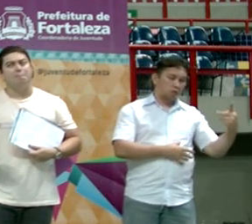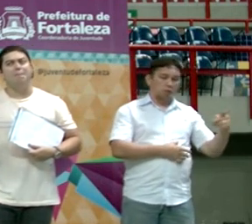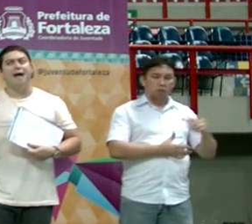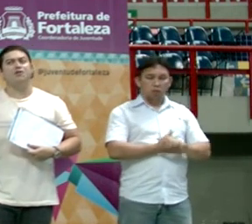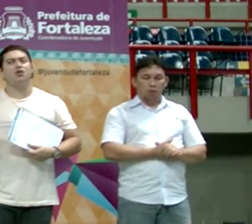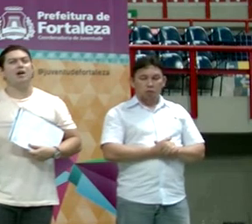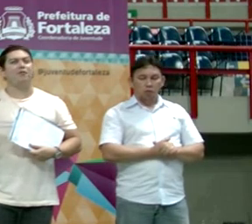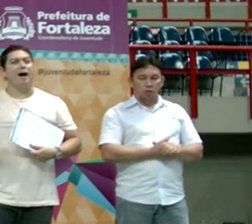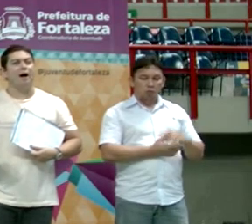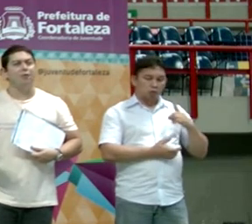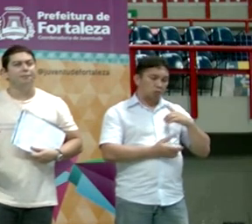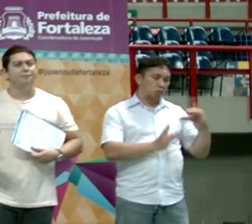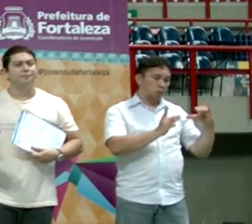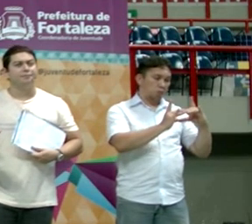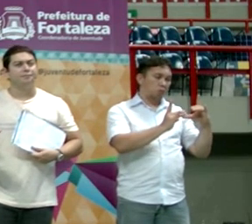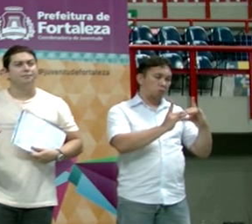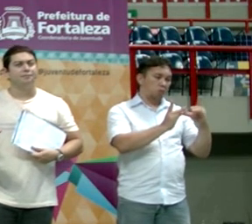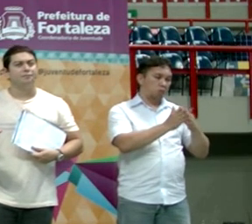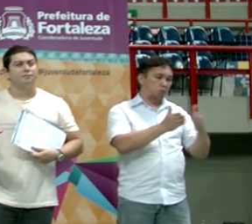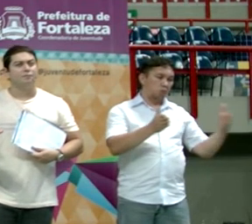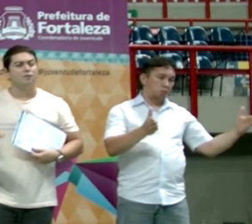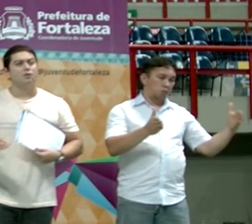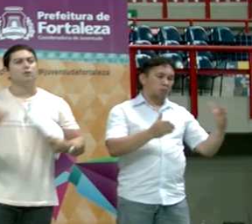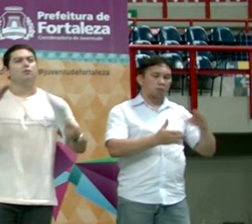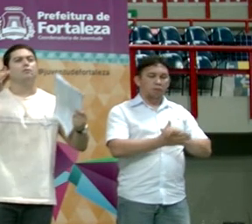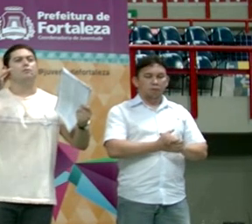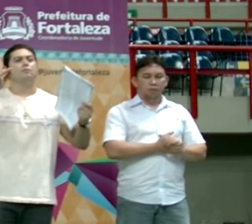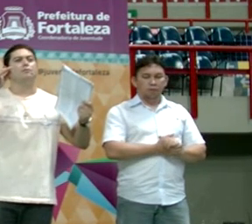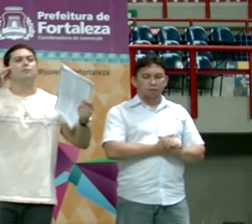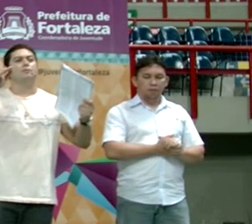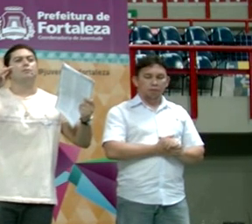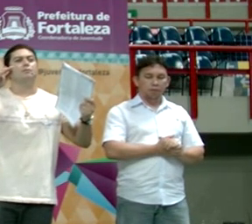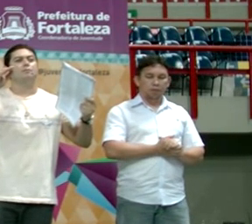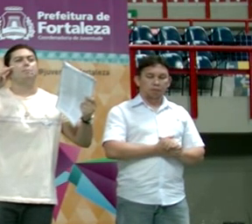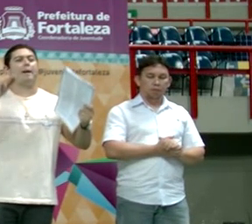cidade medieval